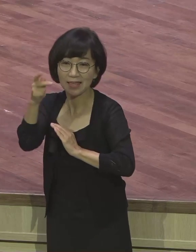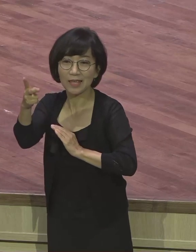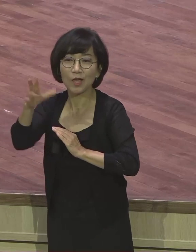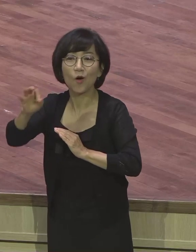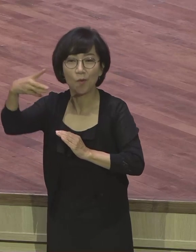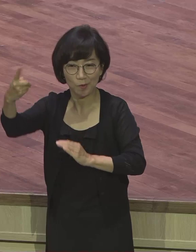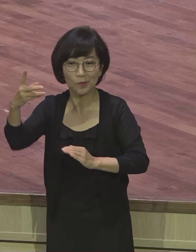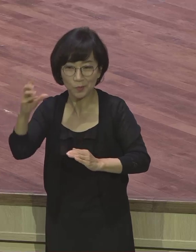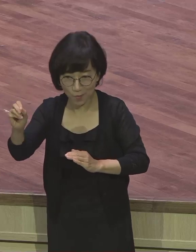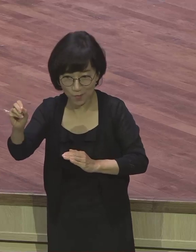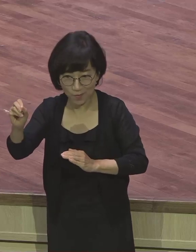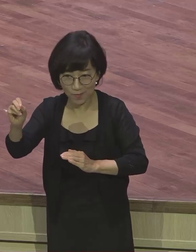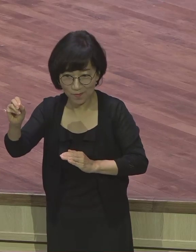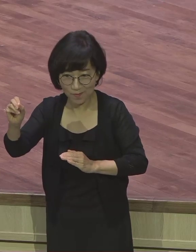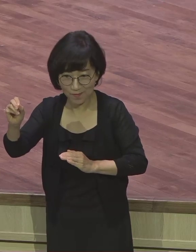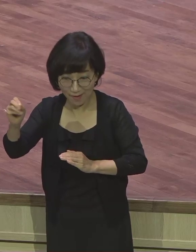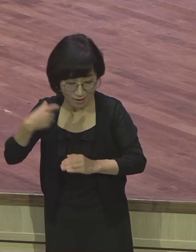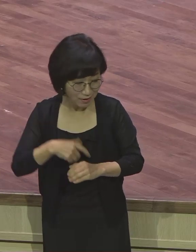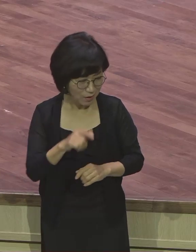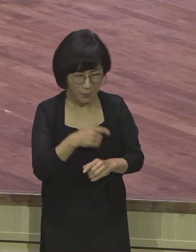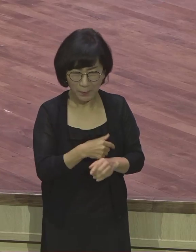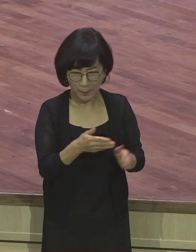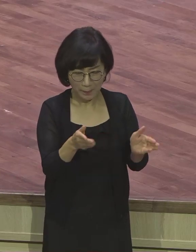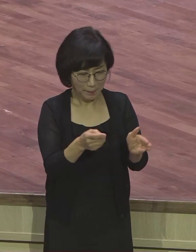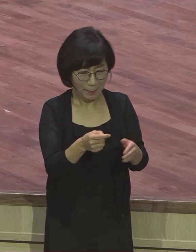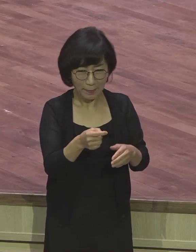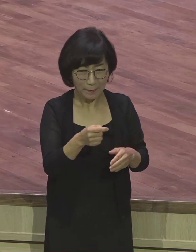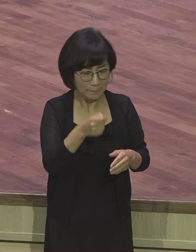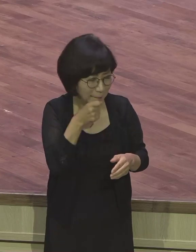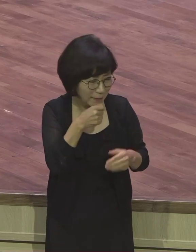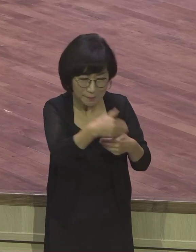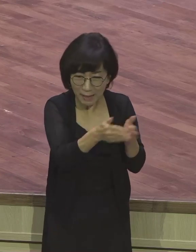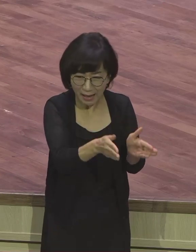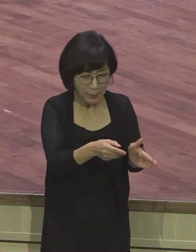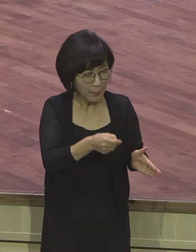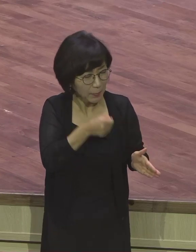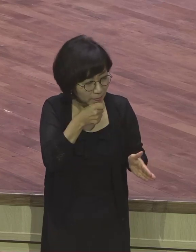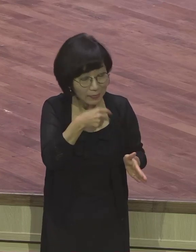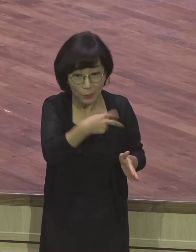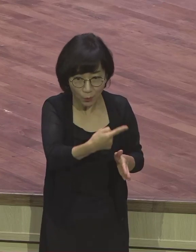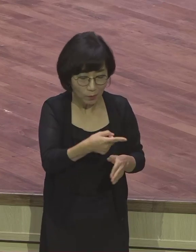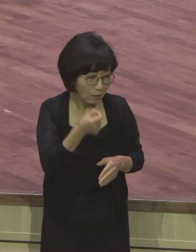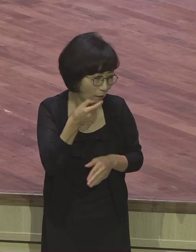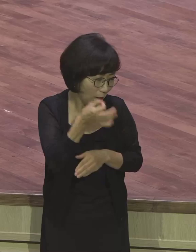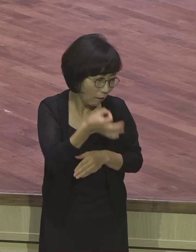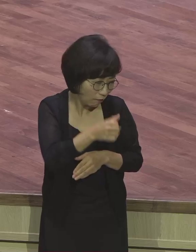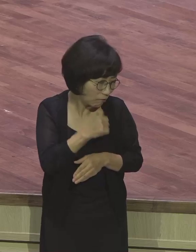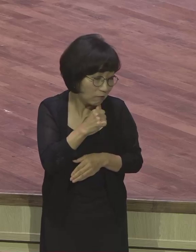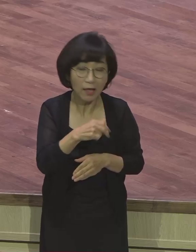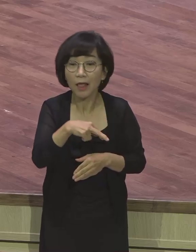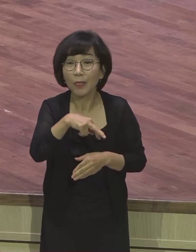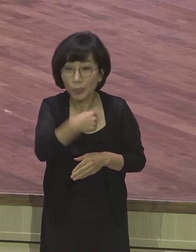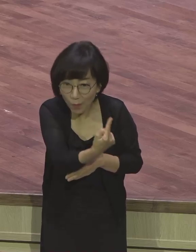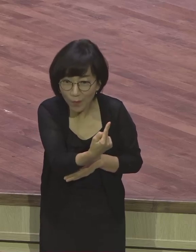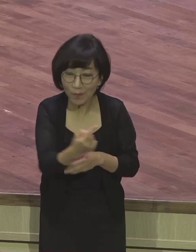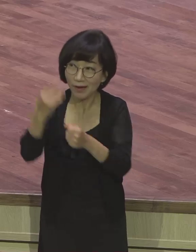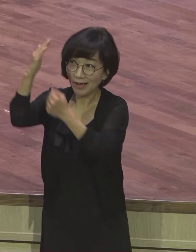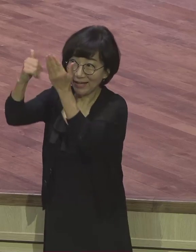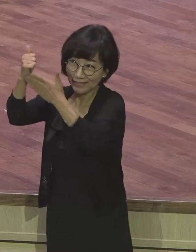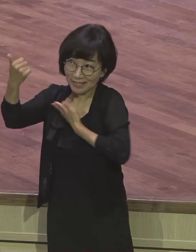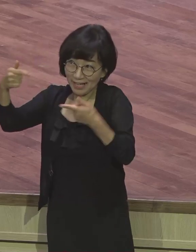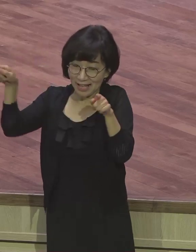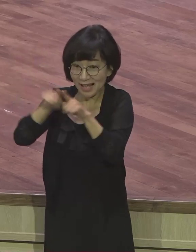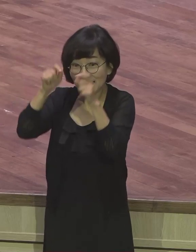그게. 그것이 무슨 쇠빵살이 하든 사골세를 살든 무슨 지금 어려움을 당했든 무슨 실패를 했든 상관없어 전부